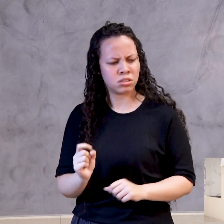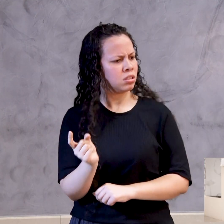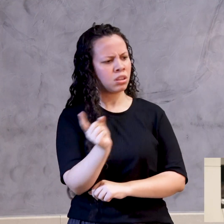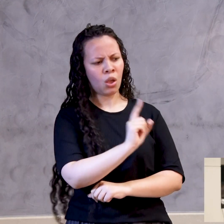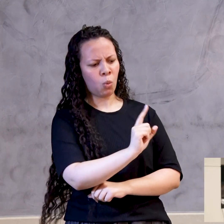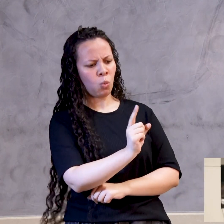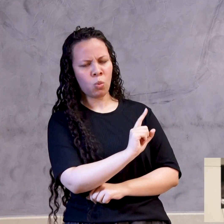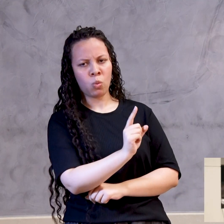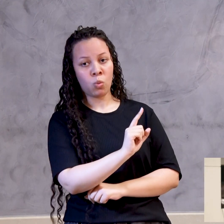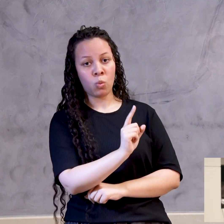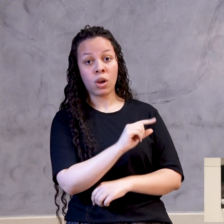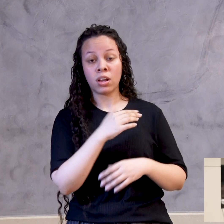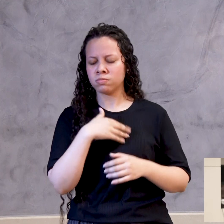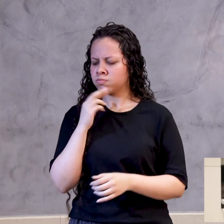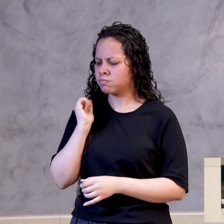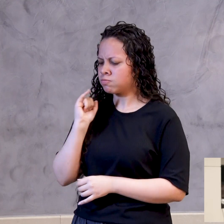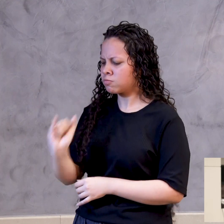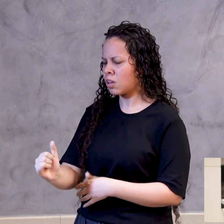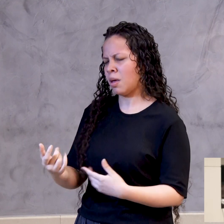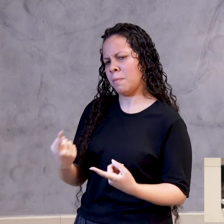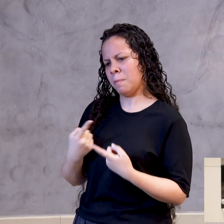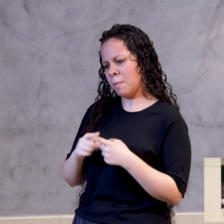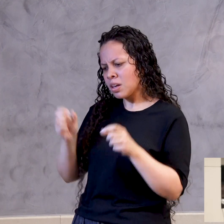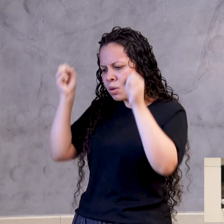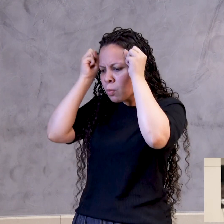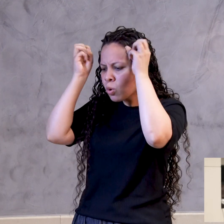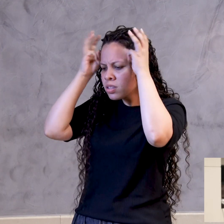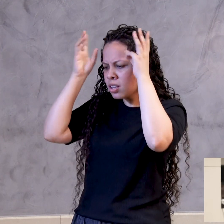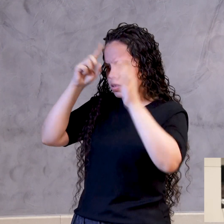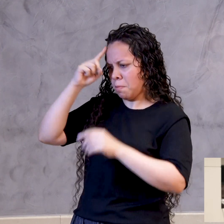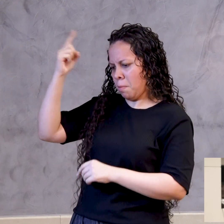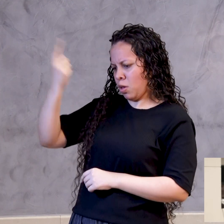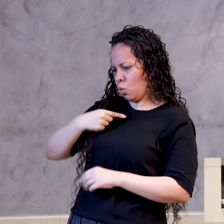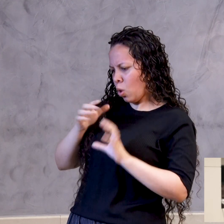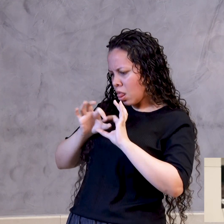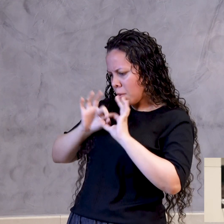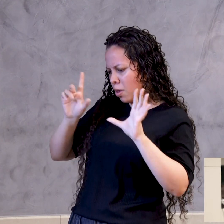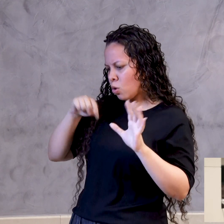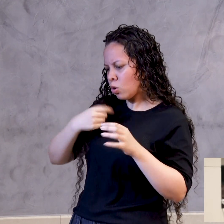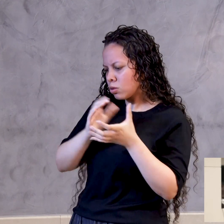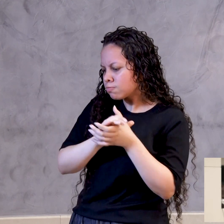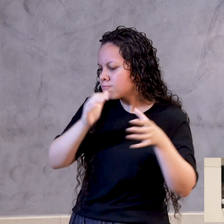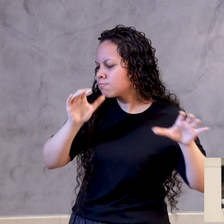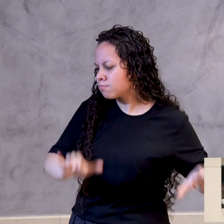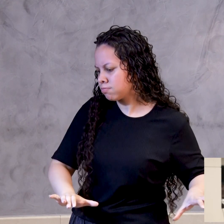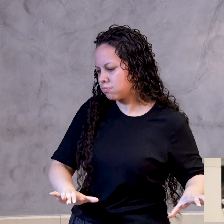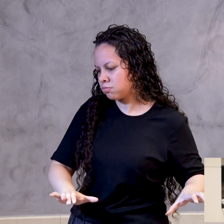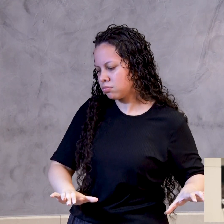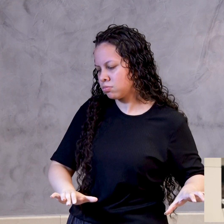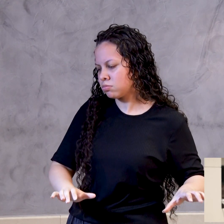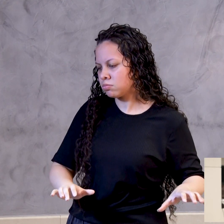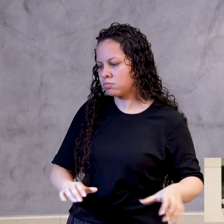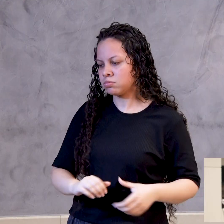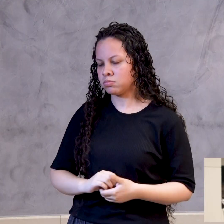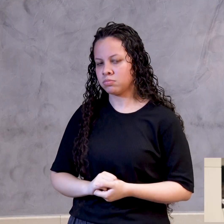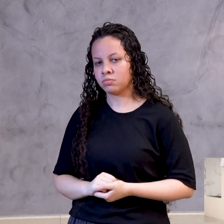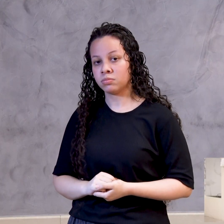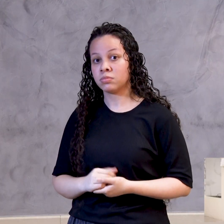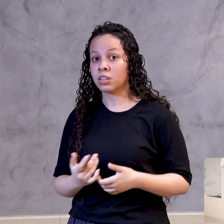Aí eles disseram assim: mas Moisés nos mandou dar carta de divórcio. Ele disse: